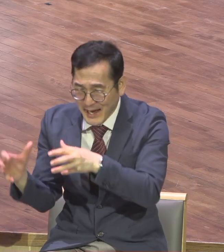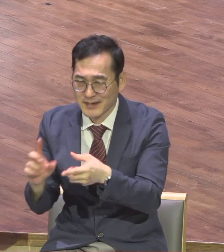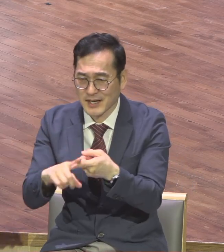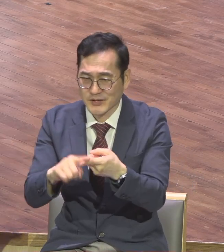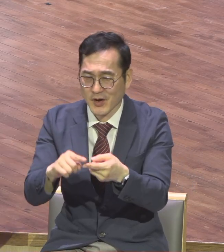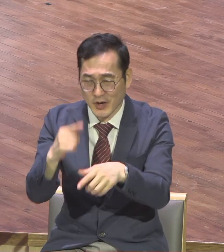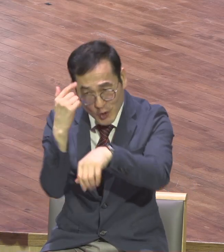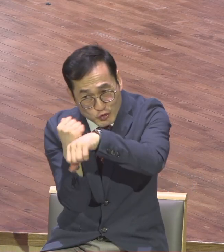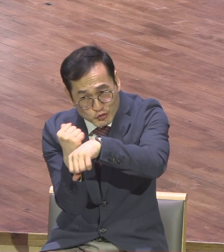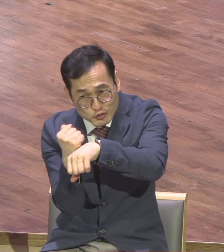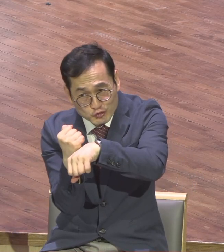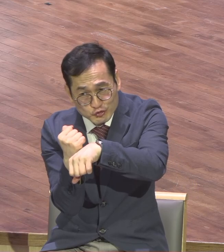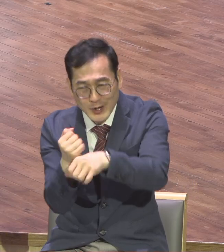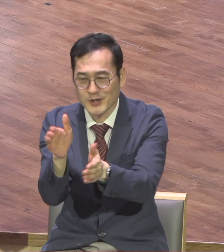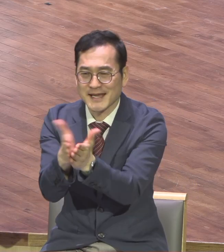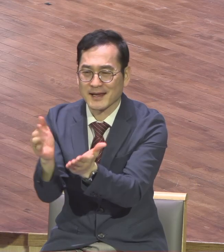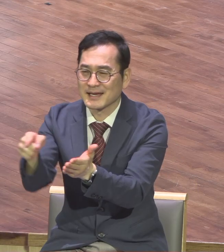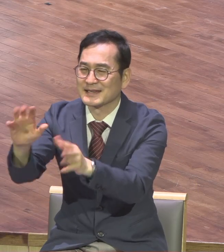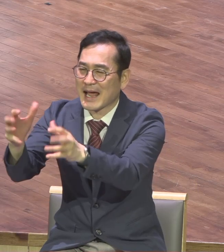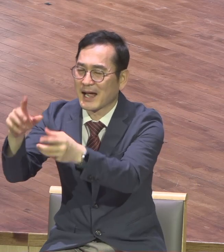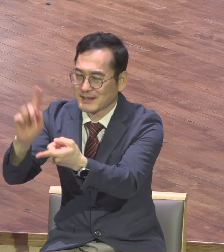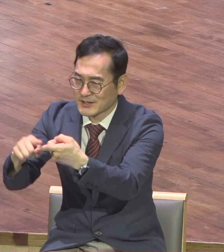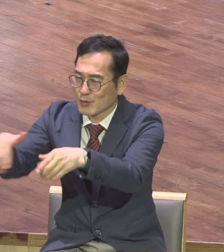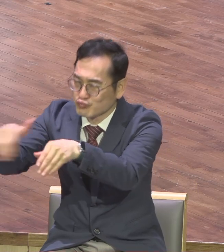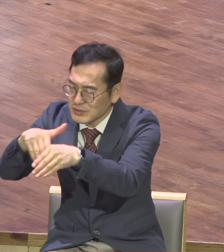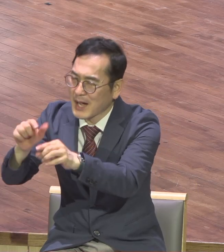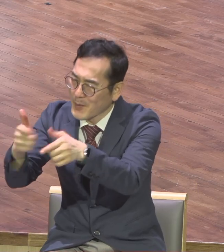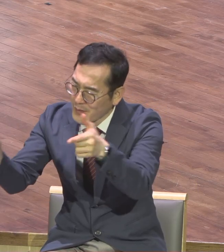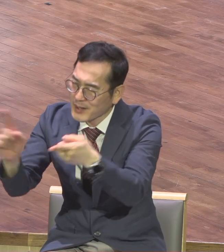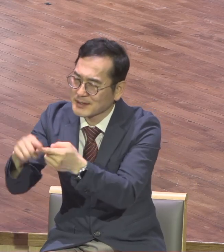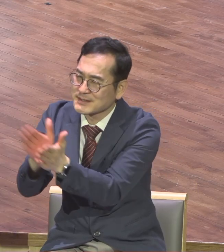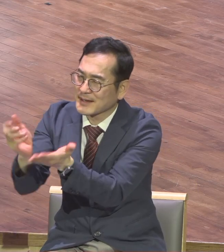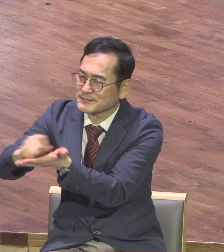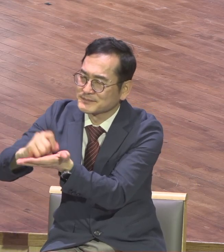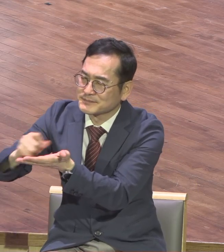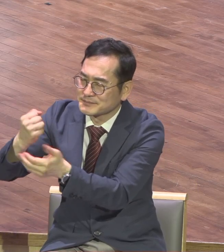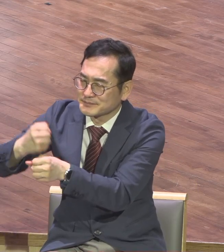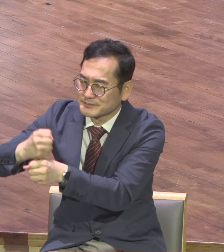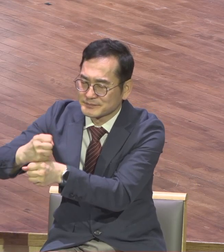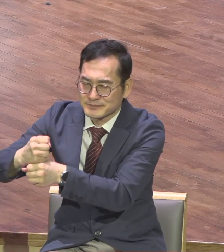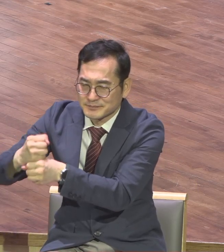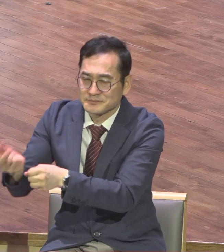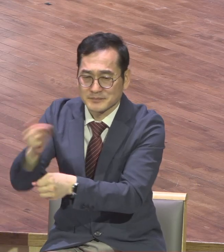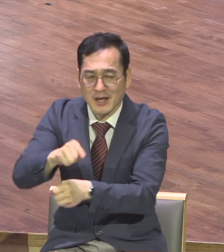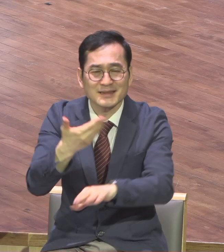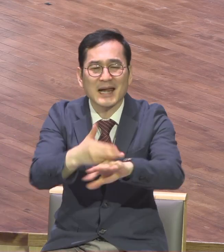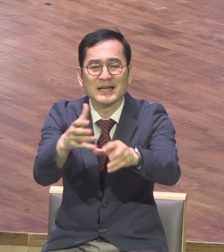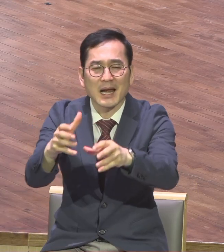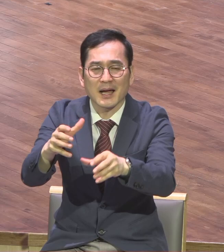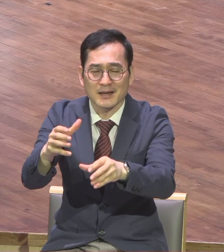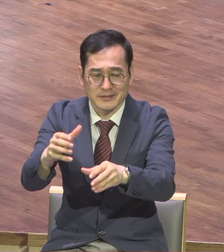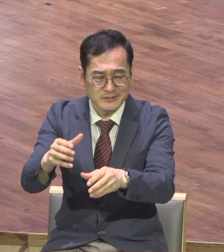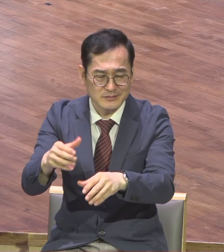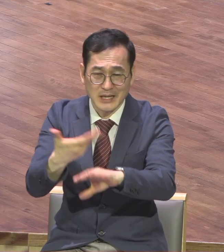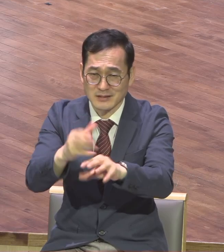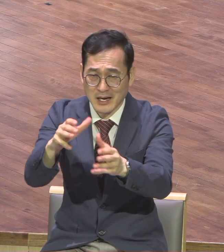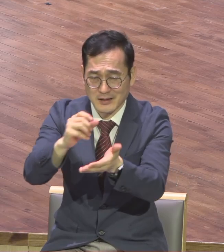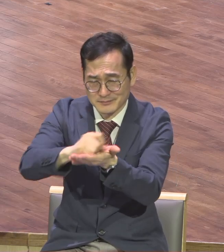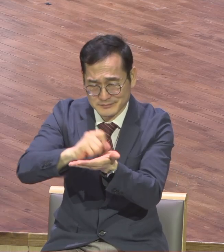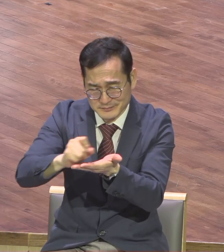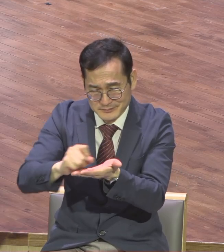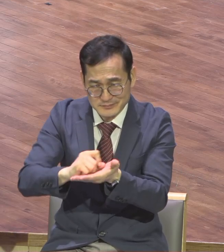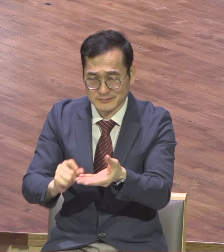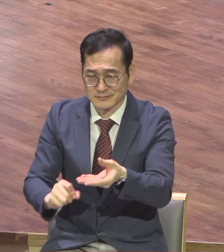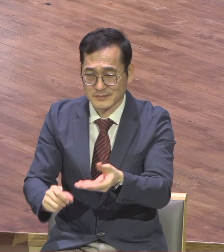것은 만드는데, 책은 이제 만드는데 9월 말에 나옵니다. 만드는데 이 책을 만들어 버리면 그